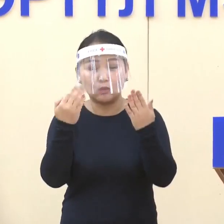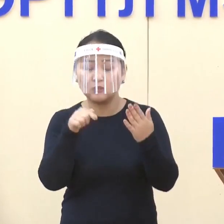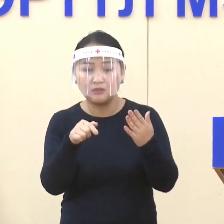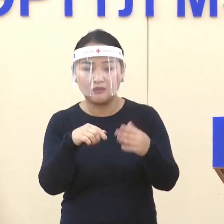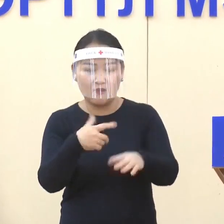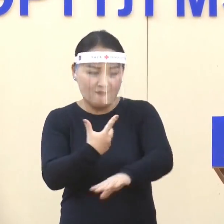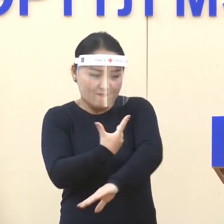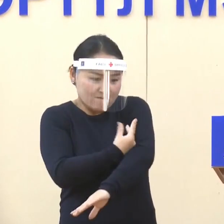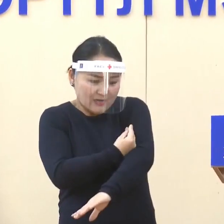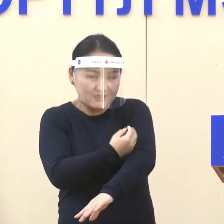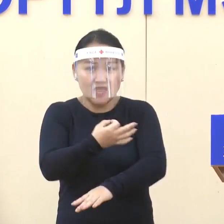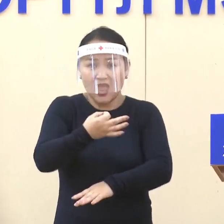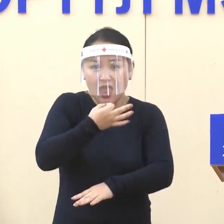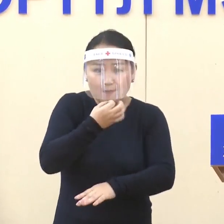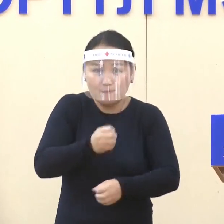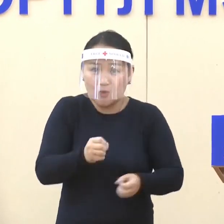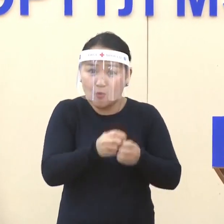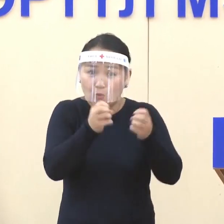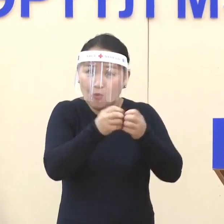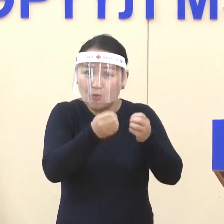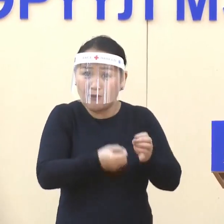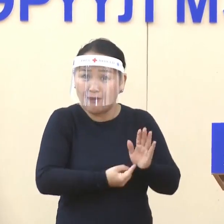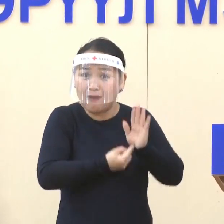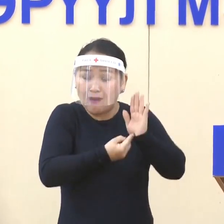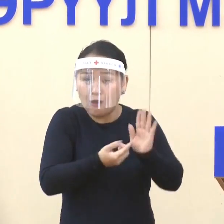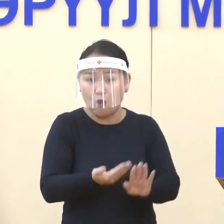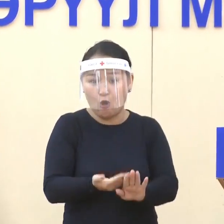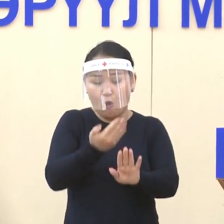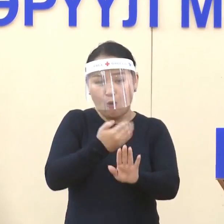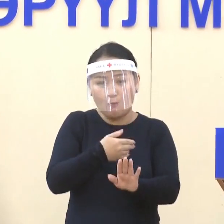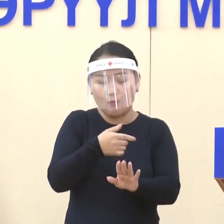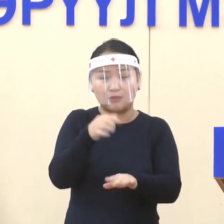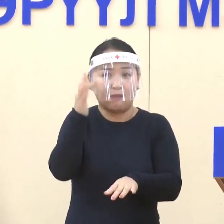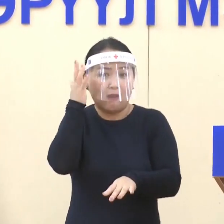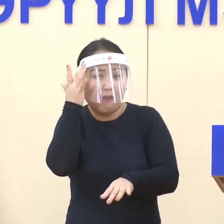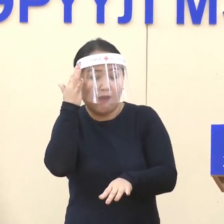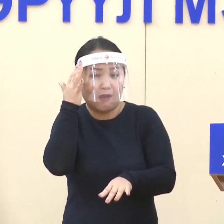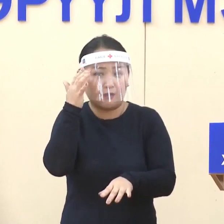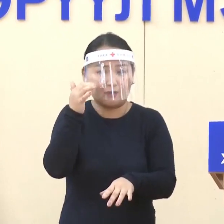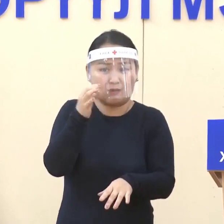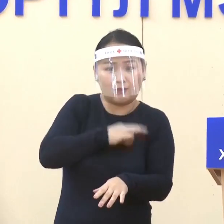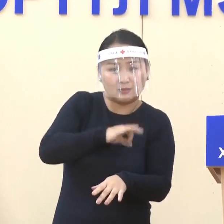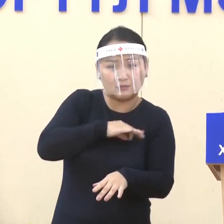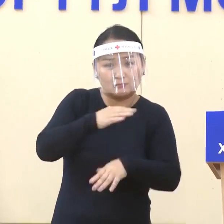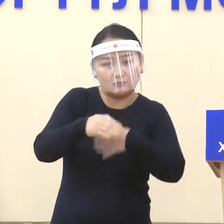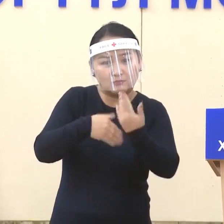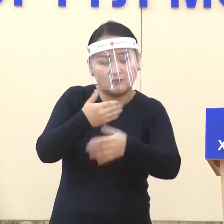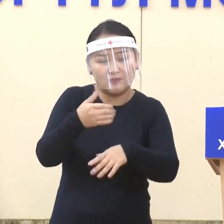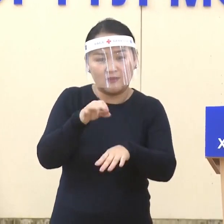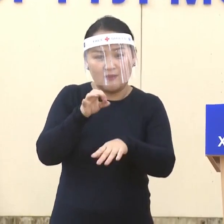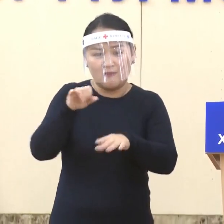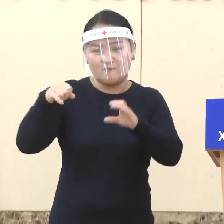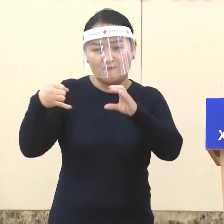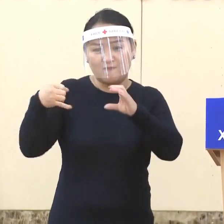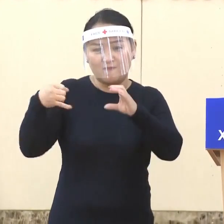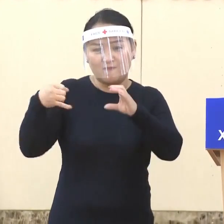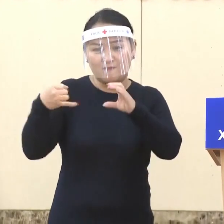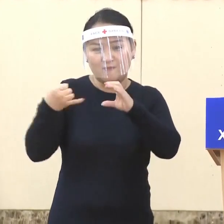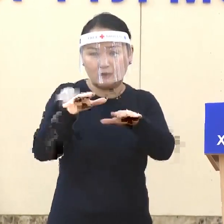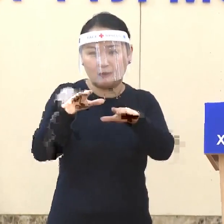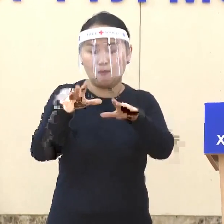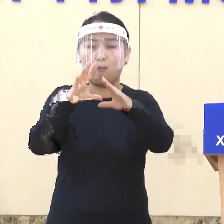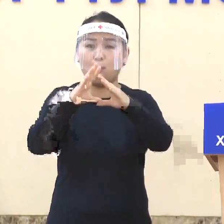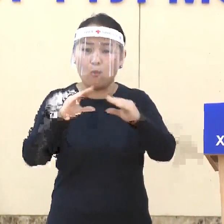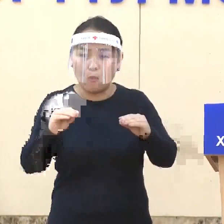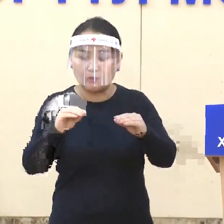эм гартал бидэнд байгаа арга хэрэгсэл ашиглан вирусын тархалтыг бууруулах нийгмийн эрүүл мэндийн арга хэмжээ болох